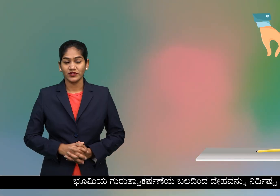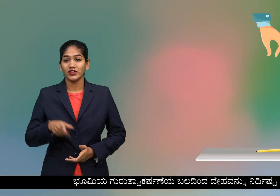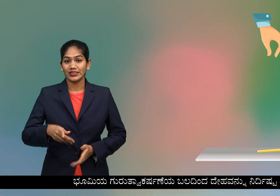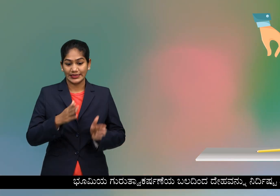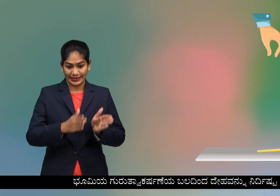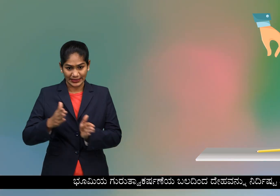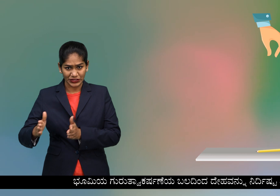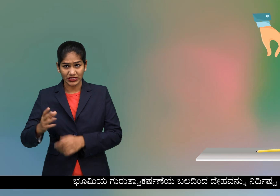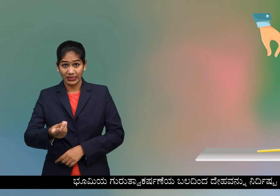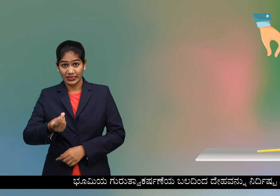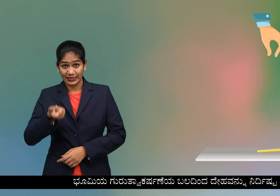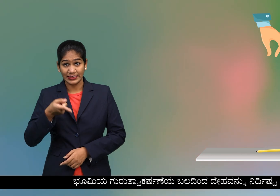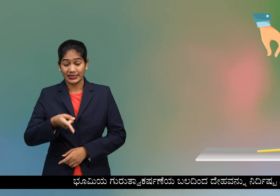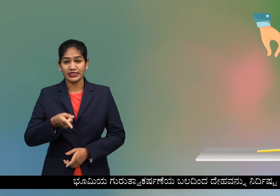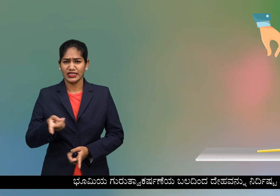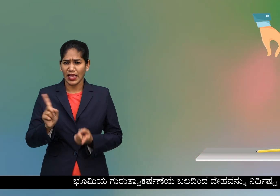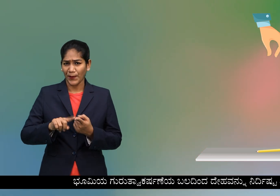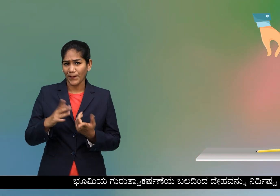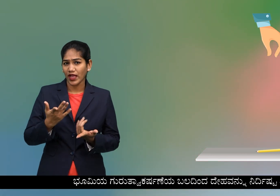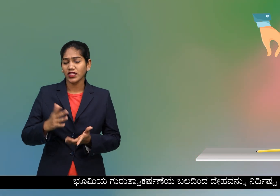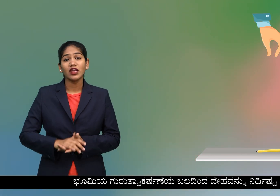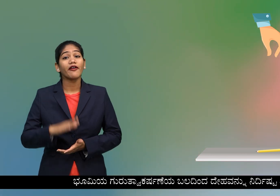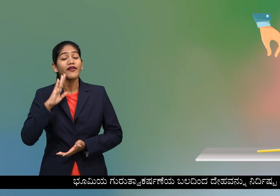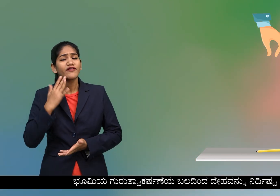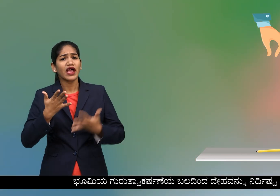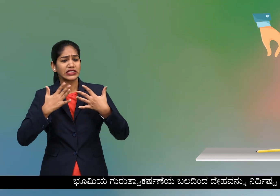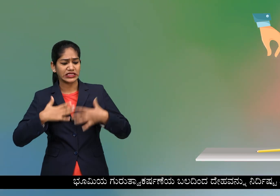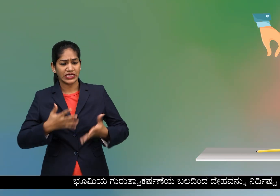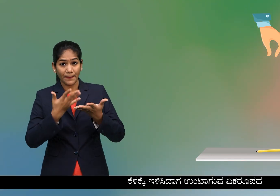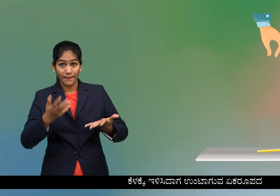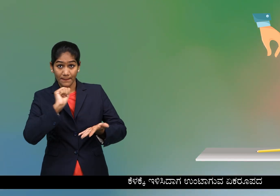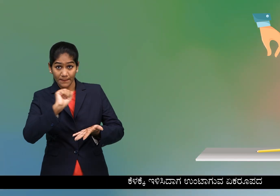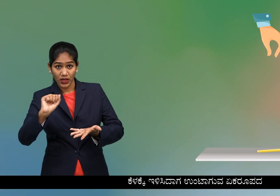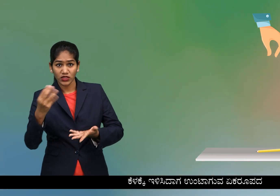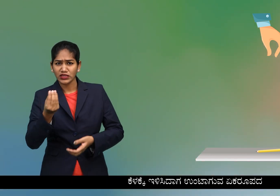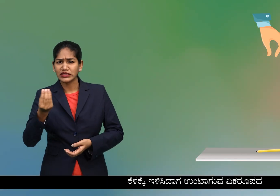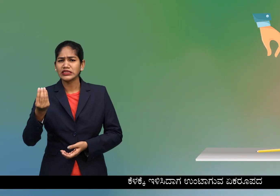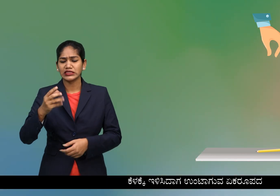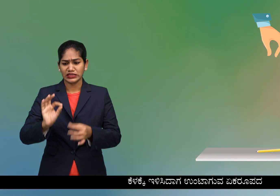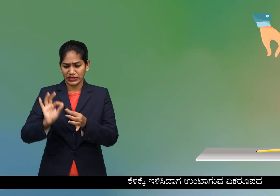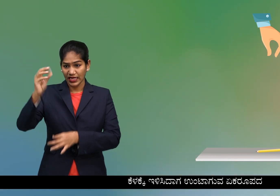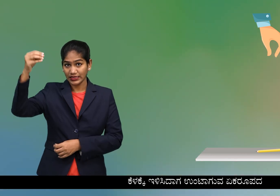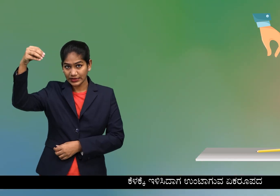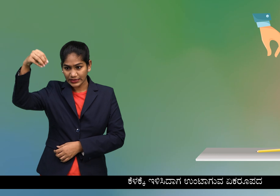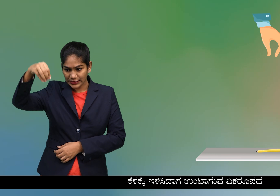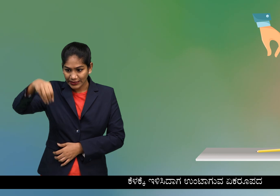ಭೂಮಿಯ ಗುರುತ್ವಾಕರ್ಷಣೆಯ ಬಲದಿಂದ ದೇಹವನ್ನು ನಿರ್ದಿಷ್ಟ ಎತ್ತರದಿಂದ ಕೆಳಕ್ಕೆ ಇಳಿಸಿದಾಗ ಉಂಟಾಗುವ